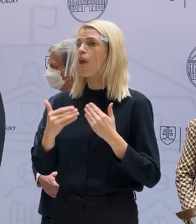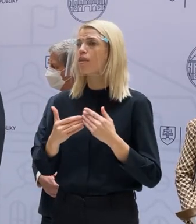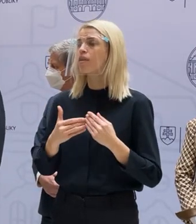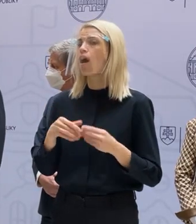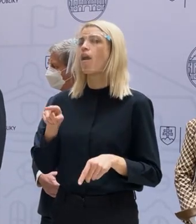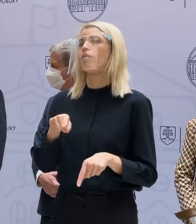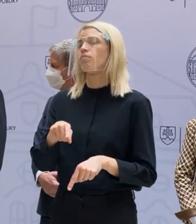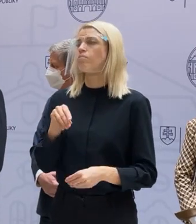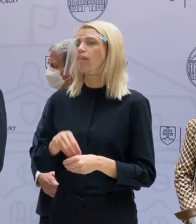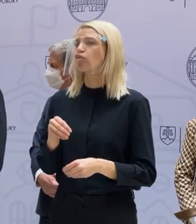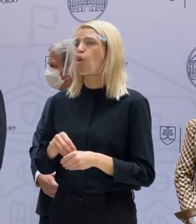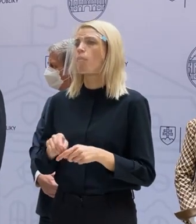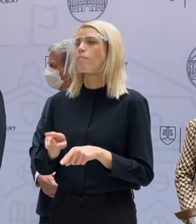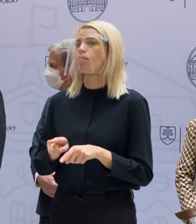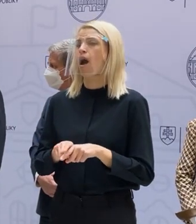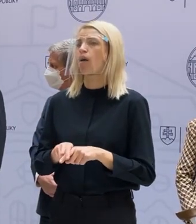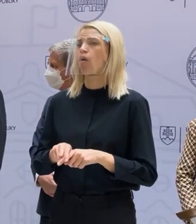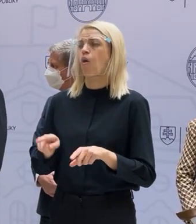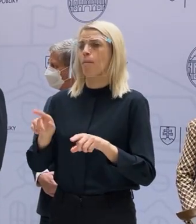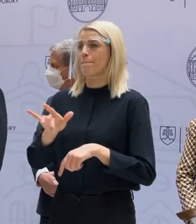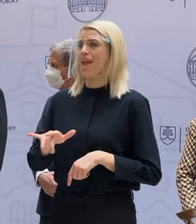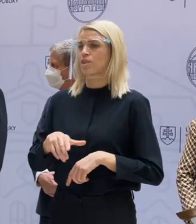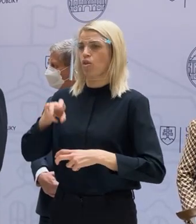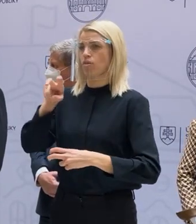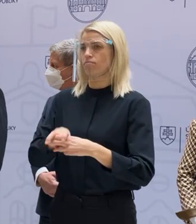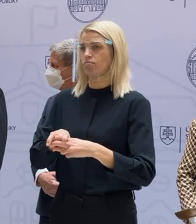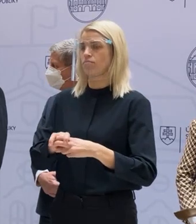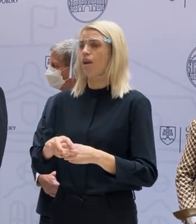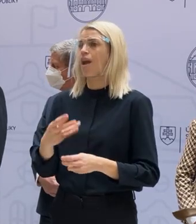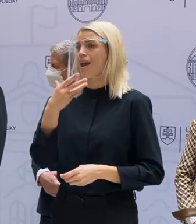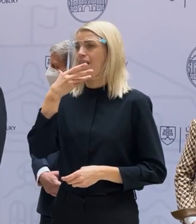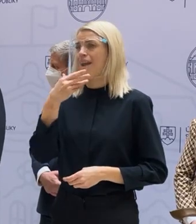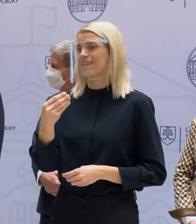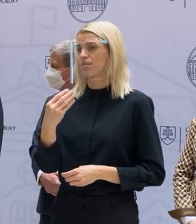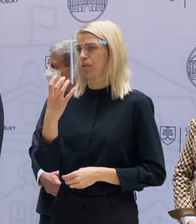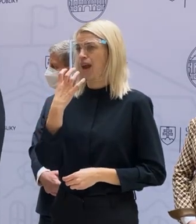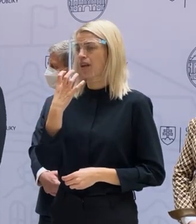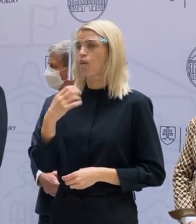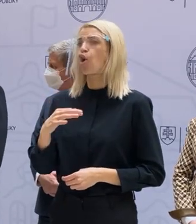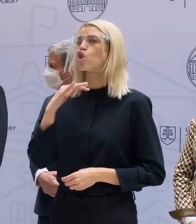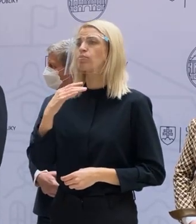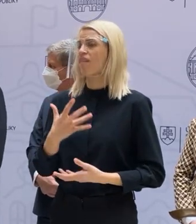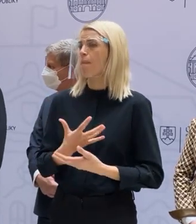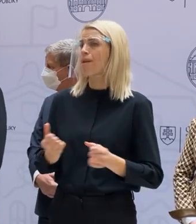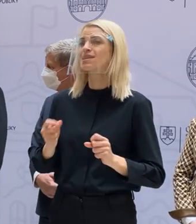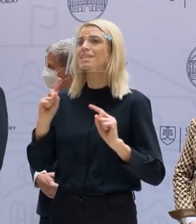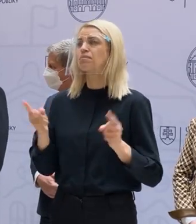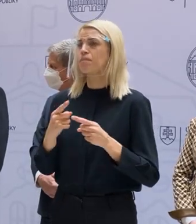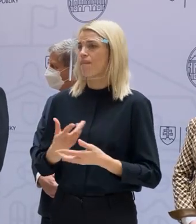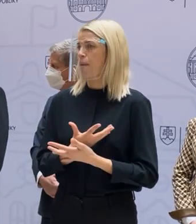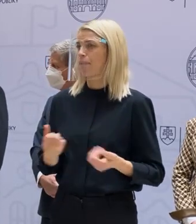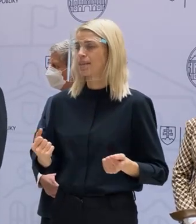sú také, kde sedíme na fixnom mieste s respirátorom, nerozprávame alebo nespievame pri